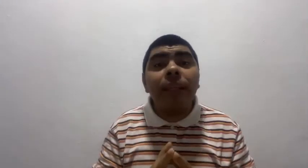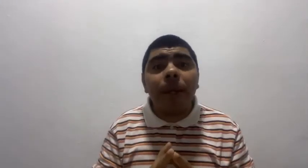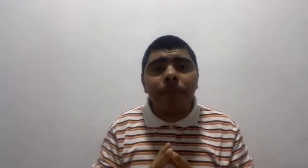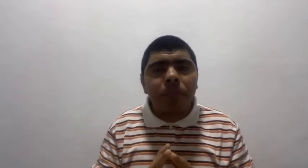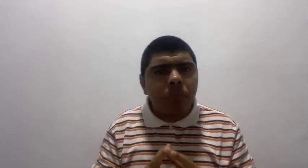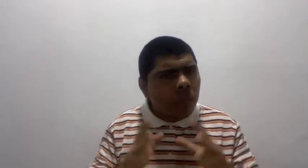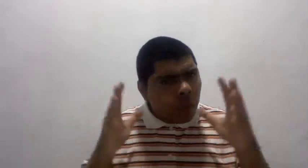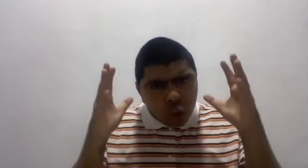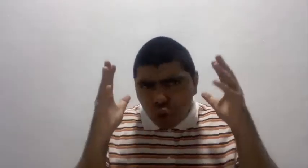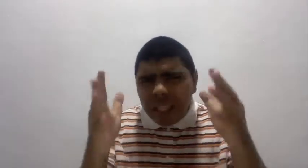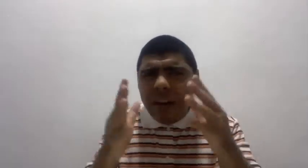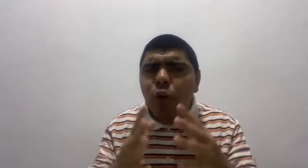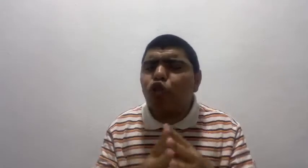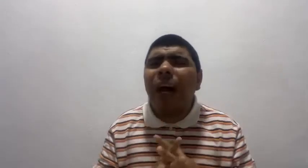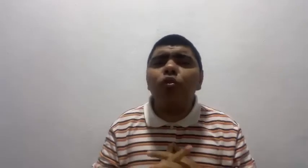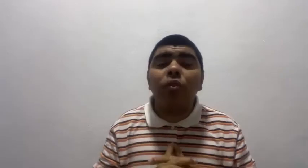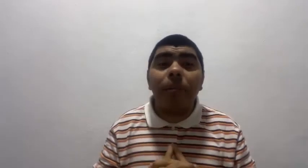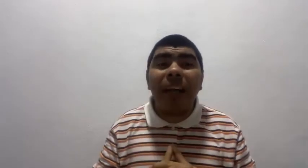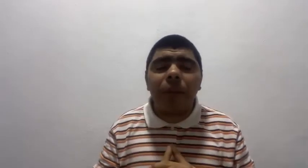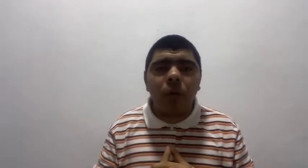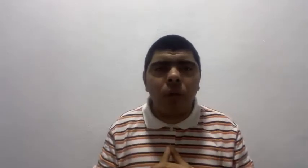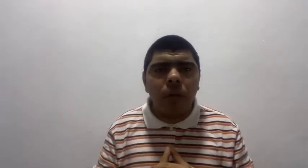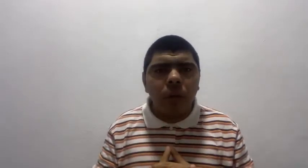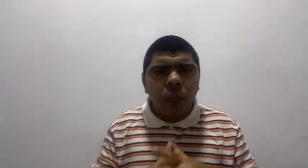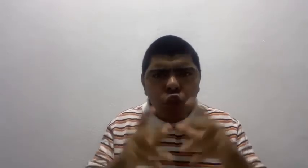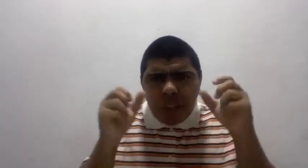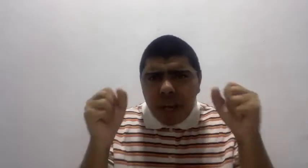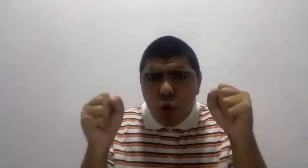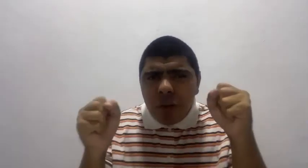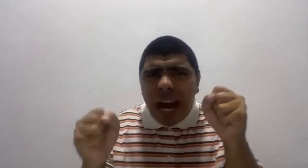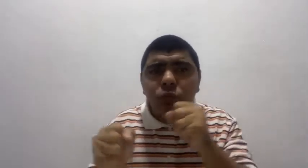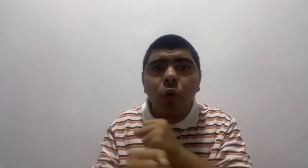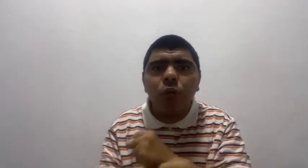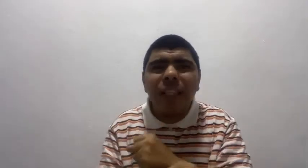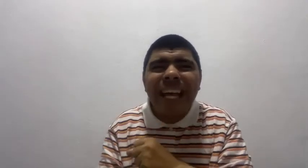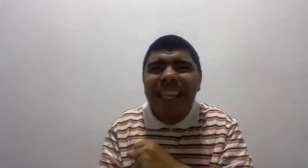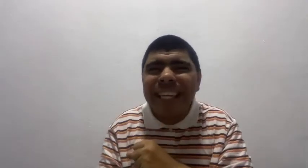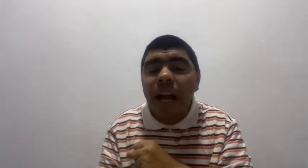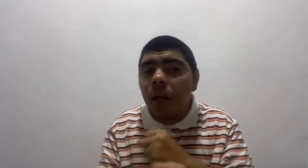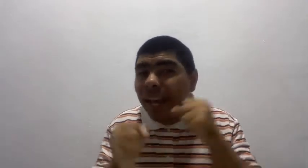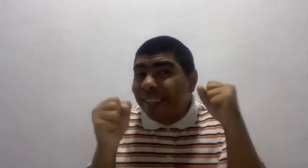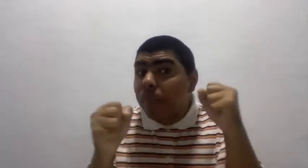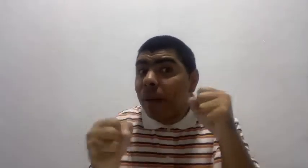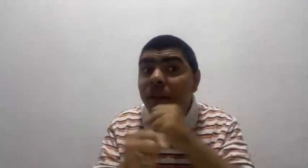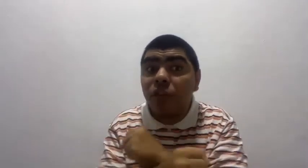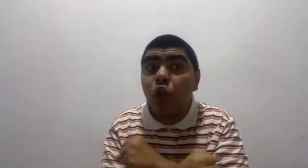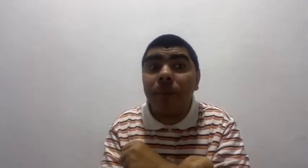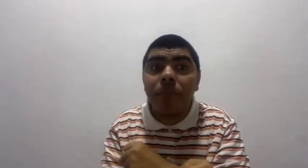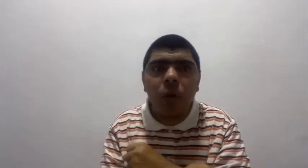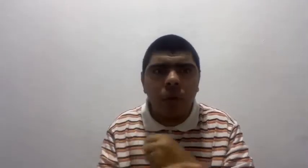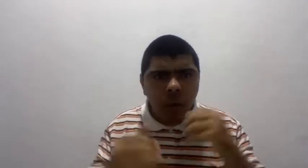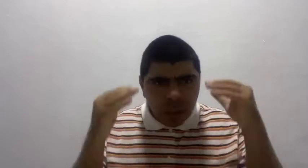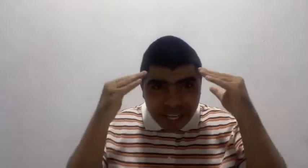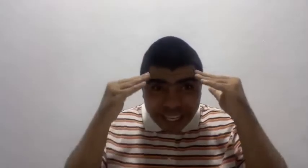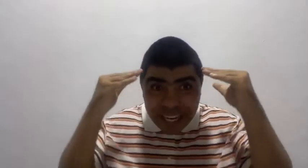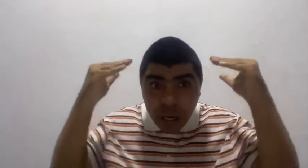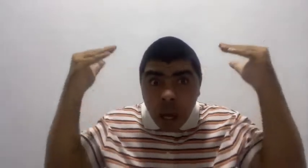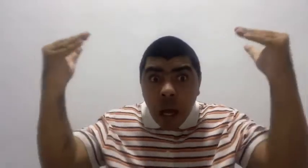limites. Sigue esforzándote para Dios y sigue buscando día a día esa perfección en Dios. Querer,